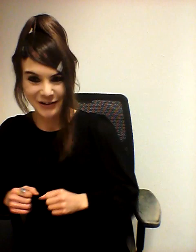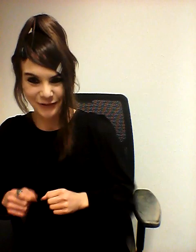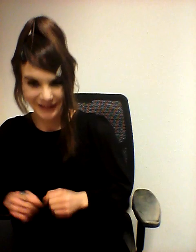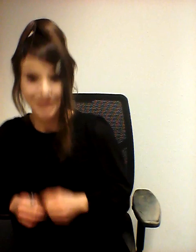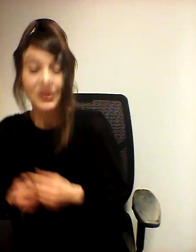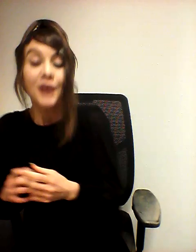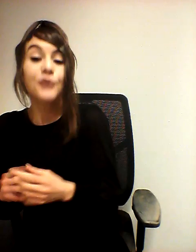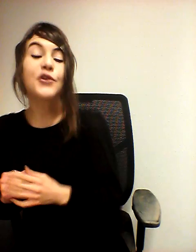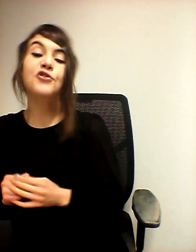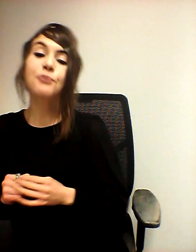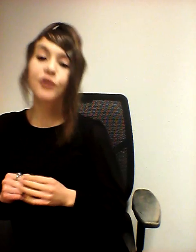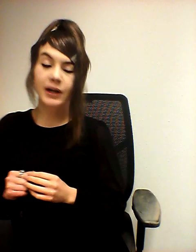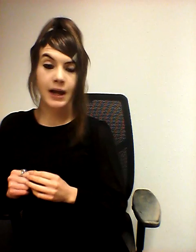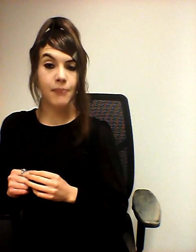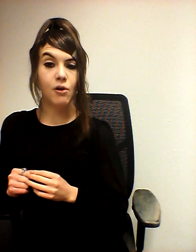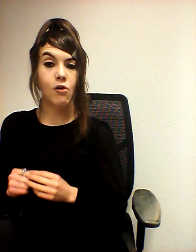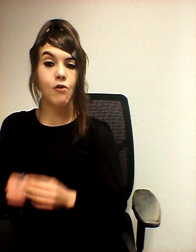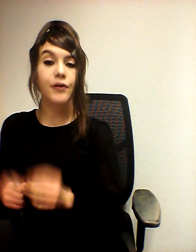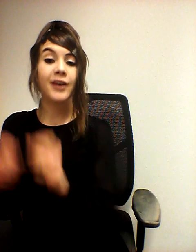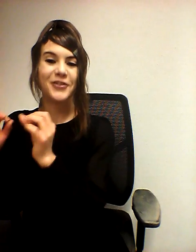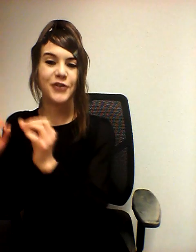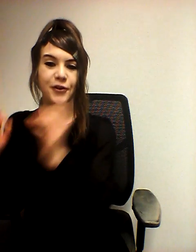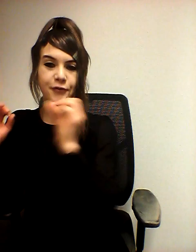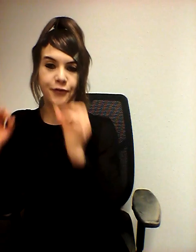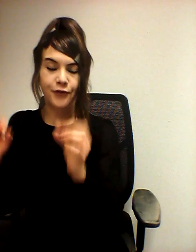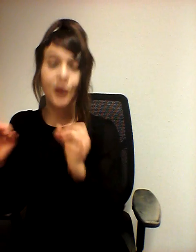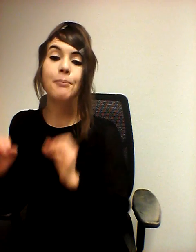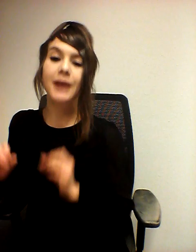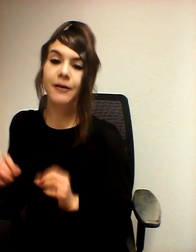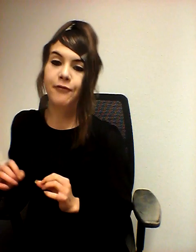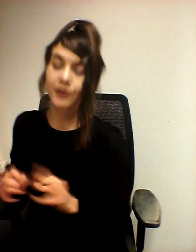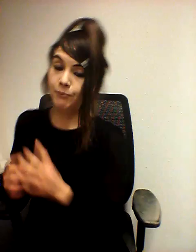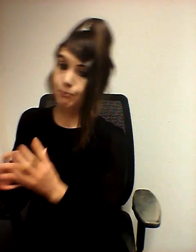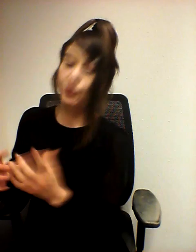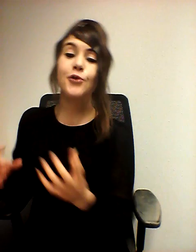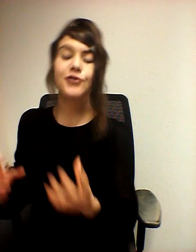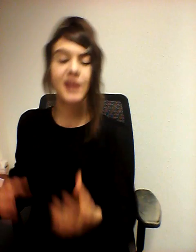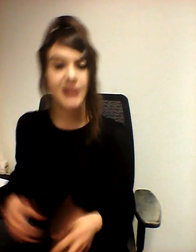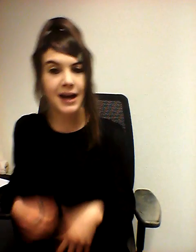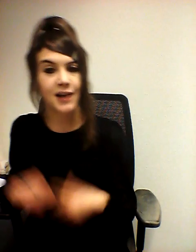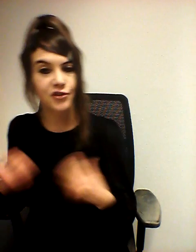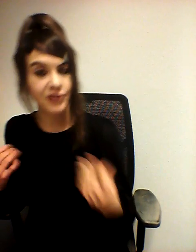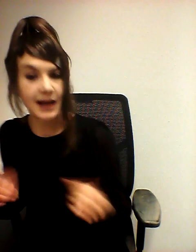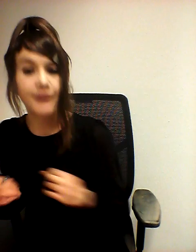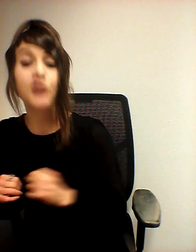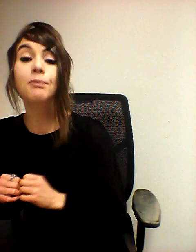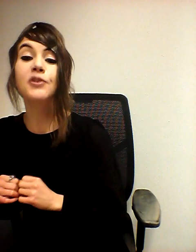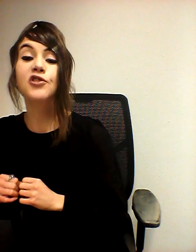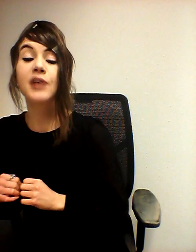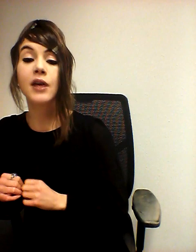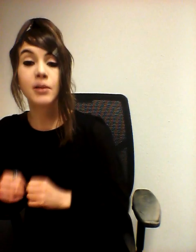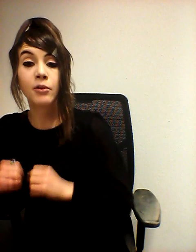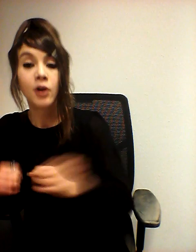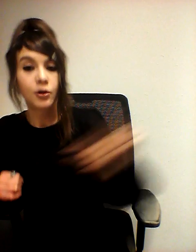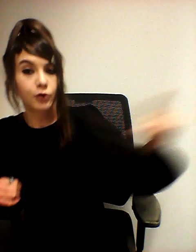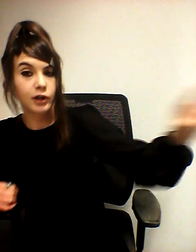plaatsvindt. Dus we moeten het gaan hebben over de vorming van proteasen, eiwitsplitsende enzymen door de